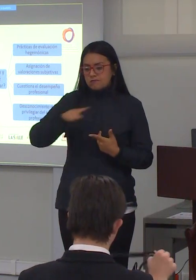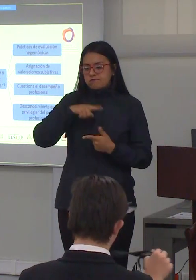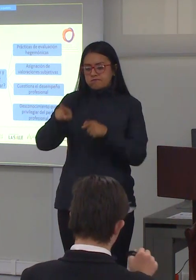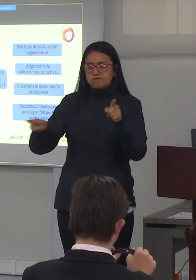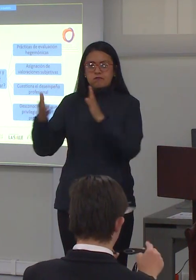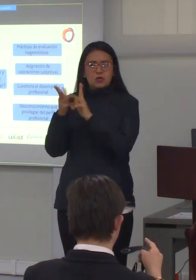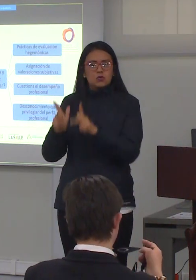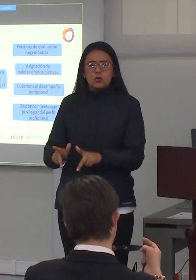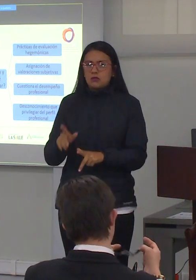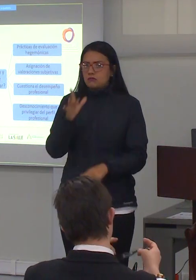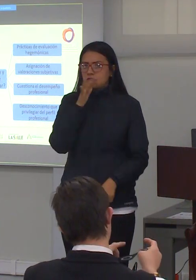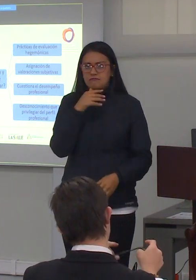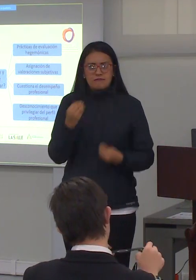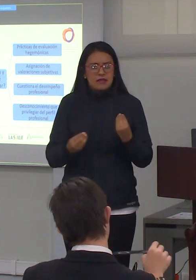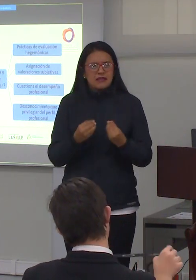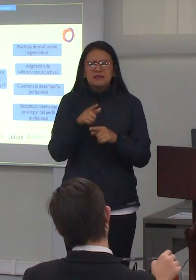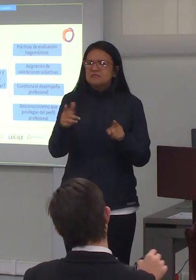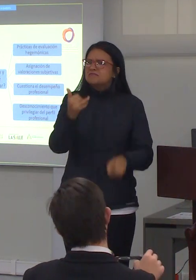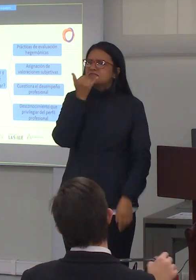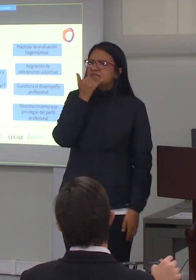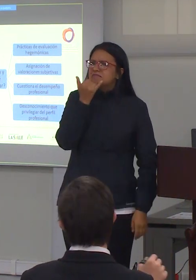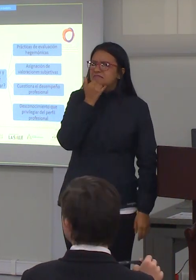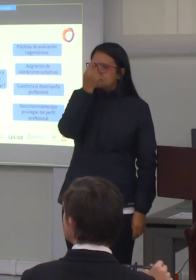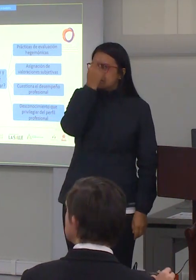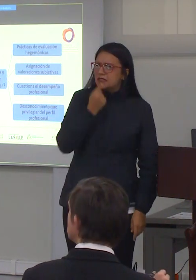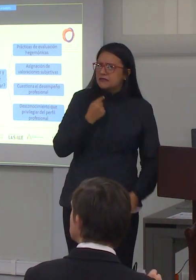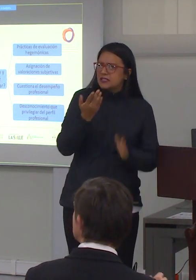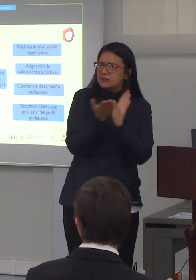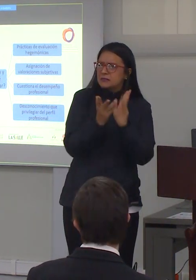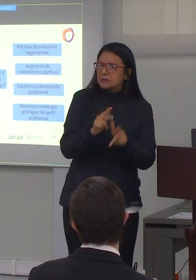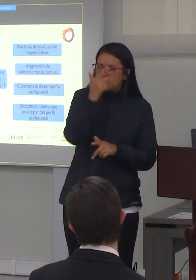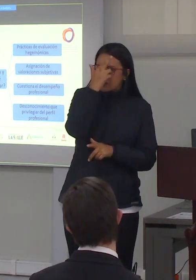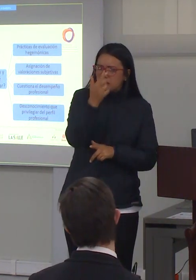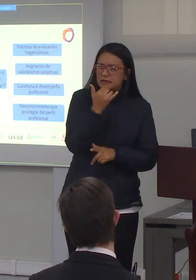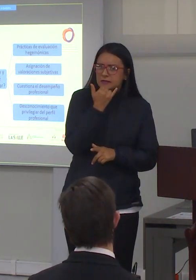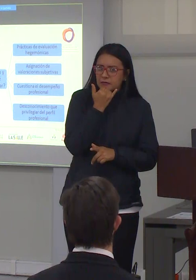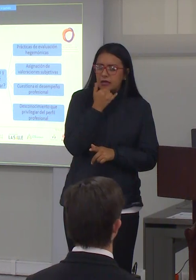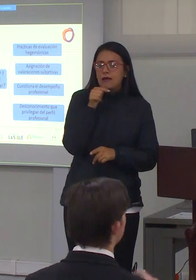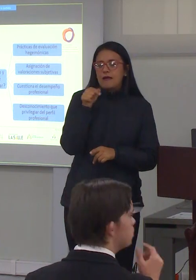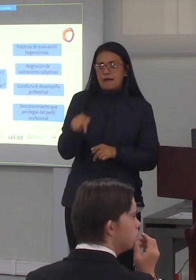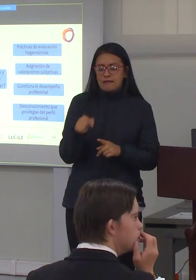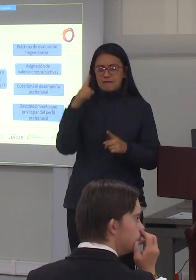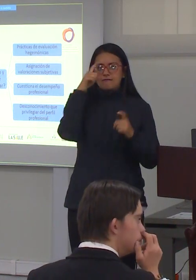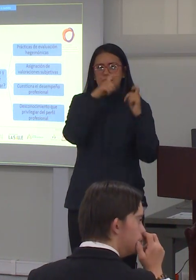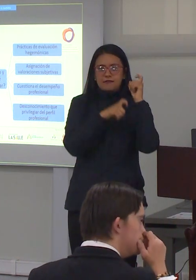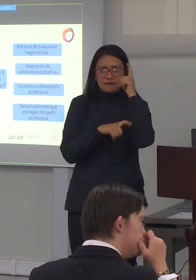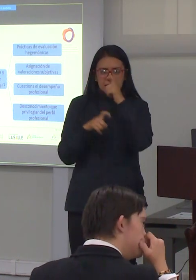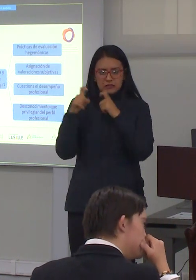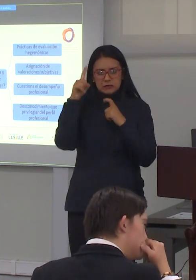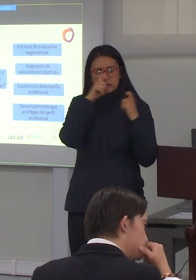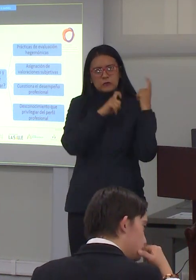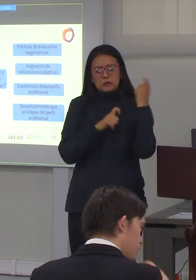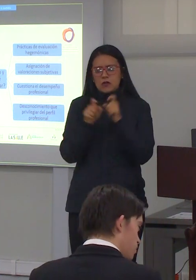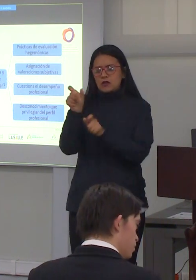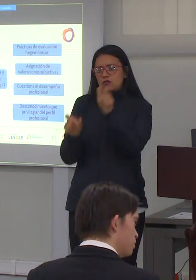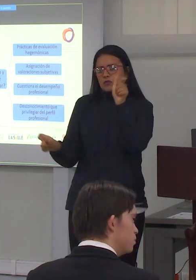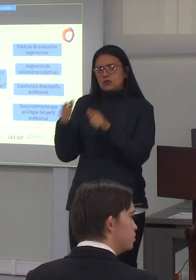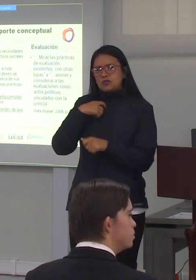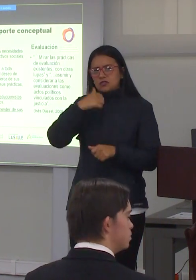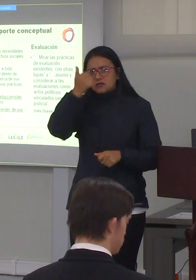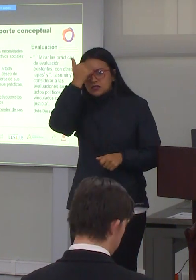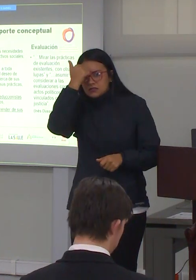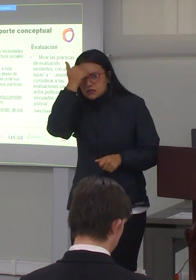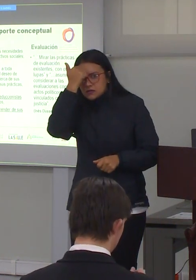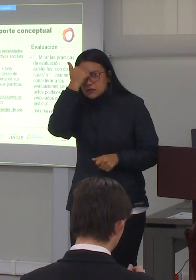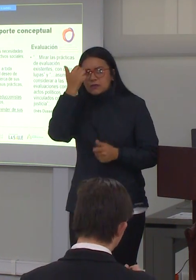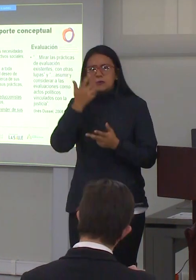estudiantes no se hacía qué pasaba con el perfil profesional. Entonces, fue como una reflexión que se hizo con los docentes que,